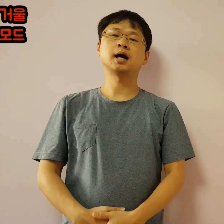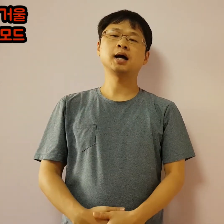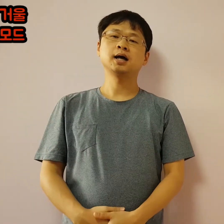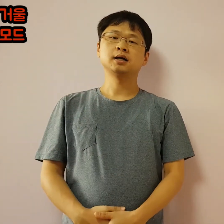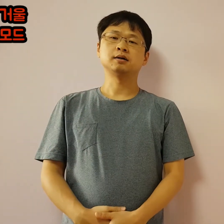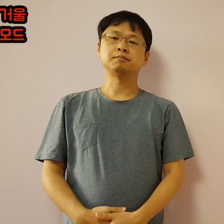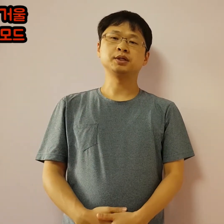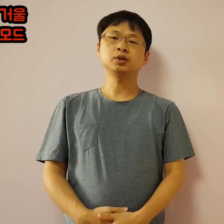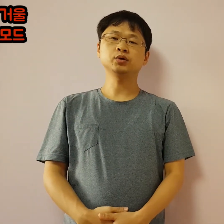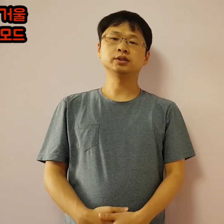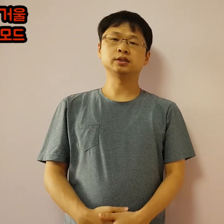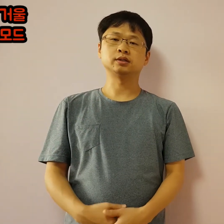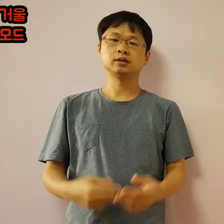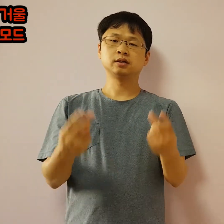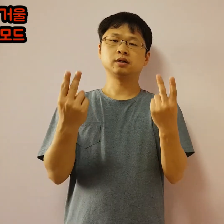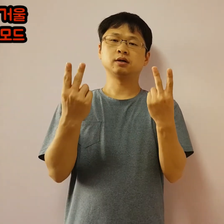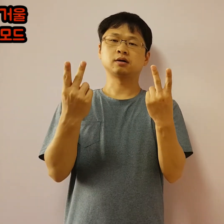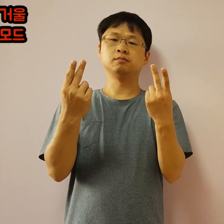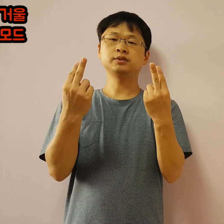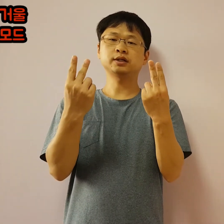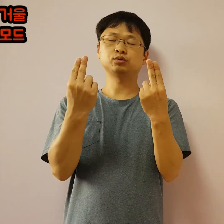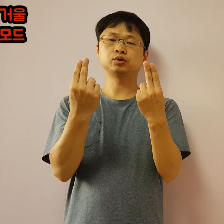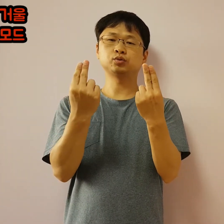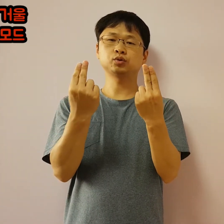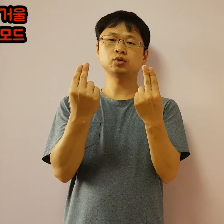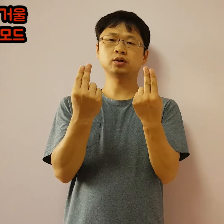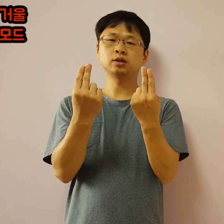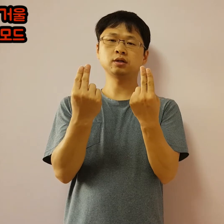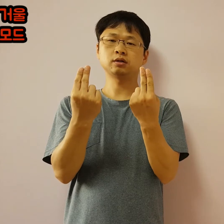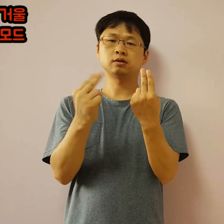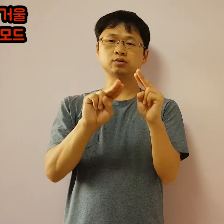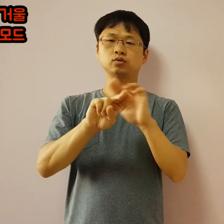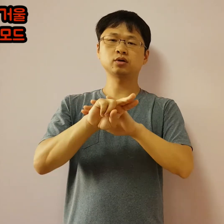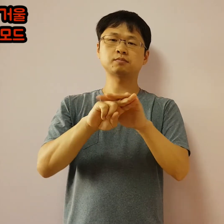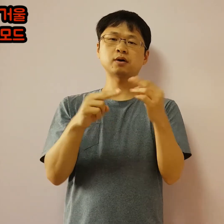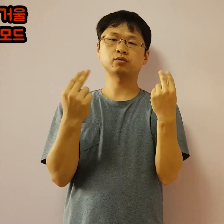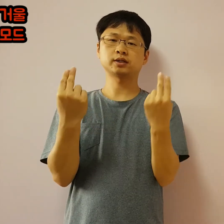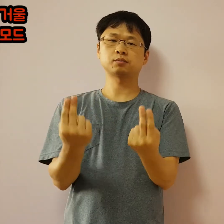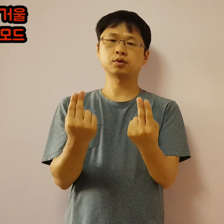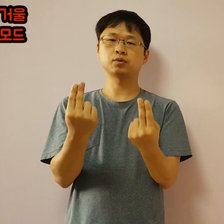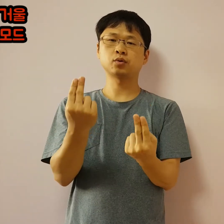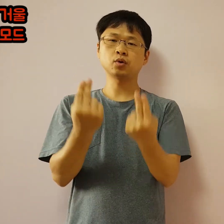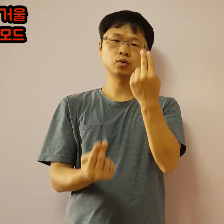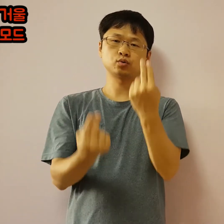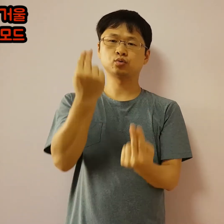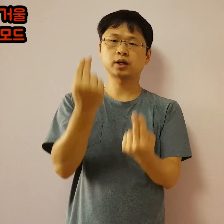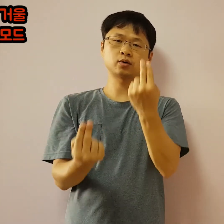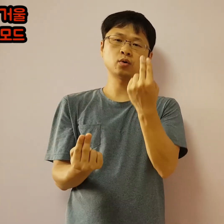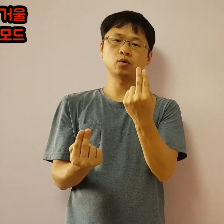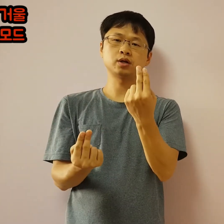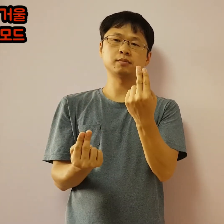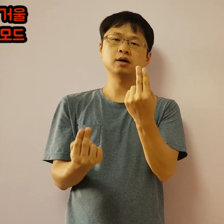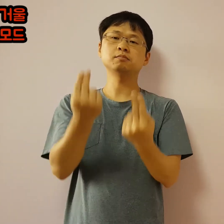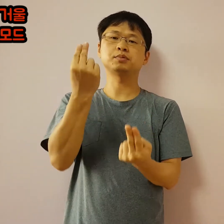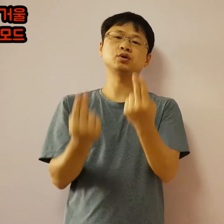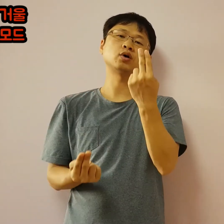했습니다. 비교는 검지와 중지 2손을 손등을 밖으로 해서 보이고 2개로 올리면 비교가